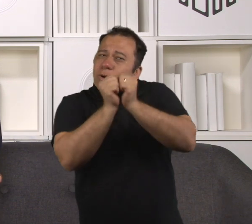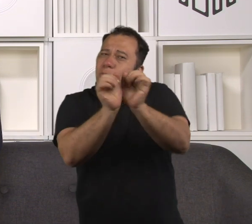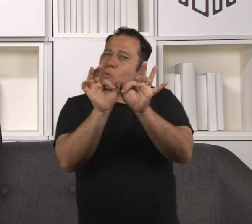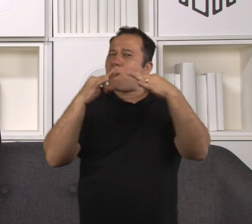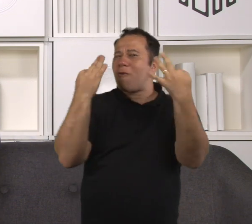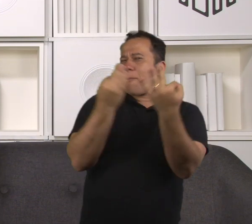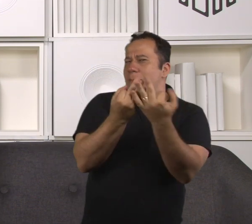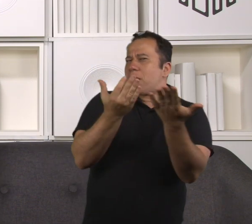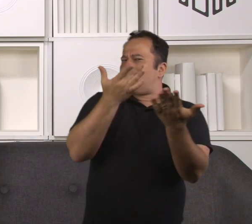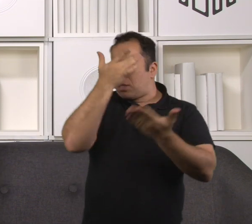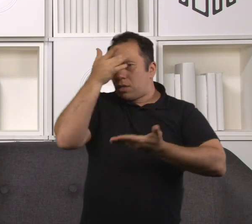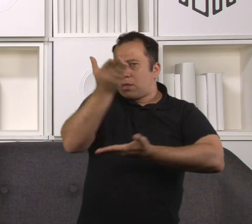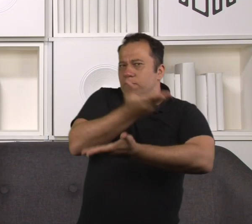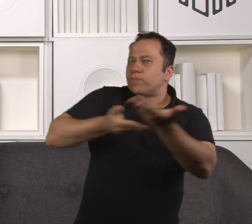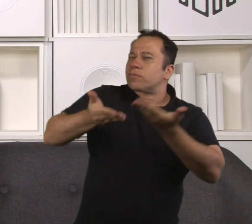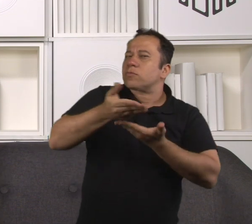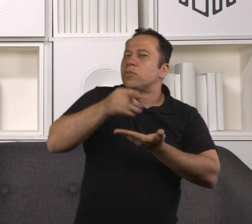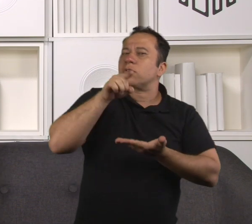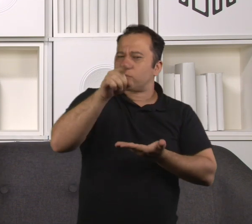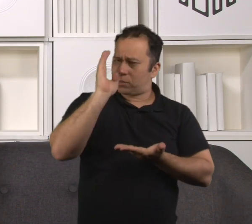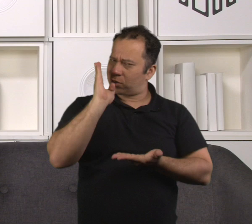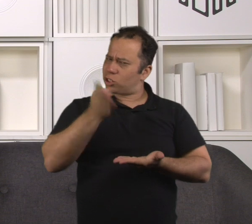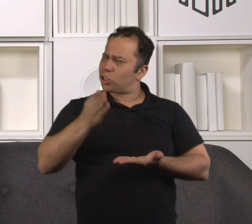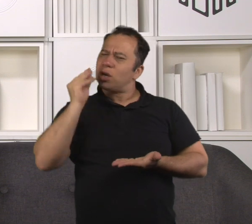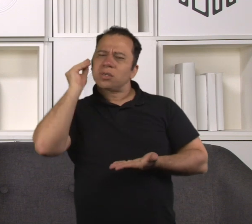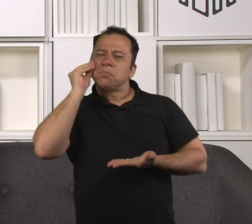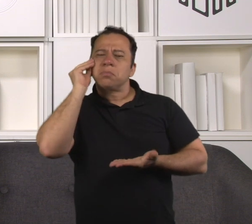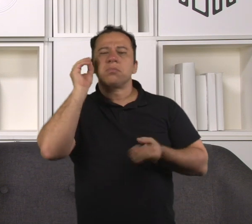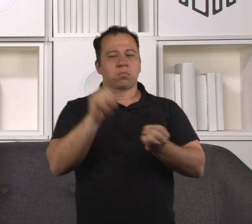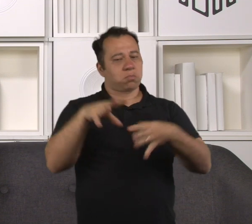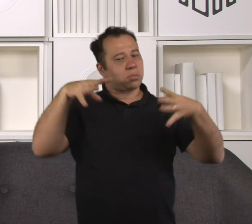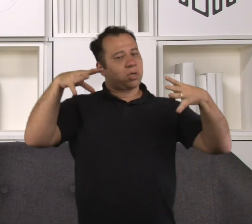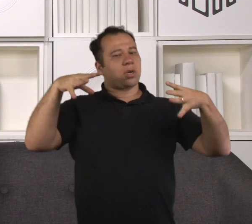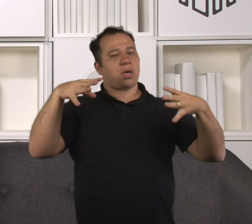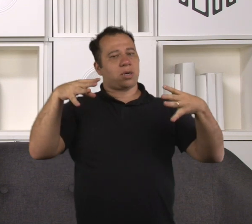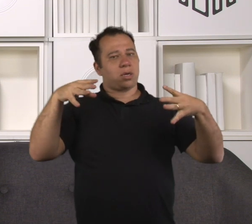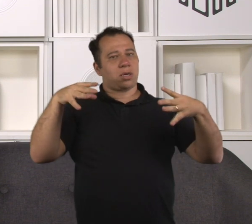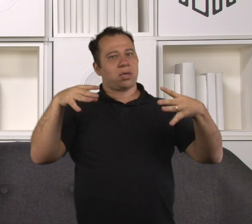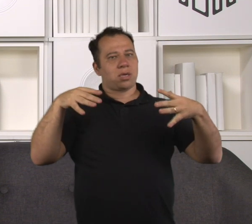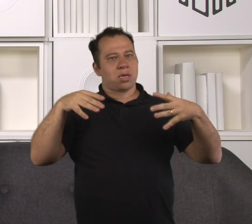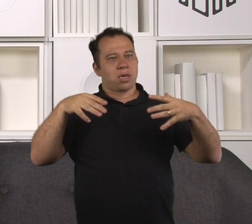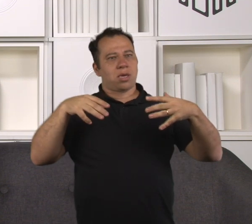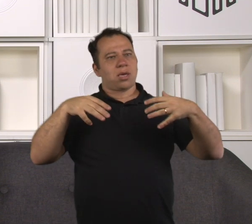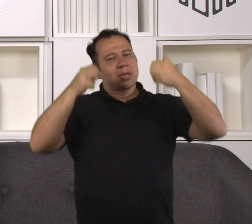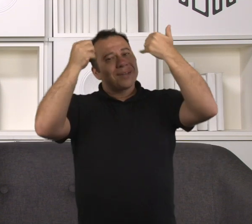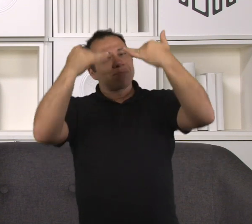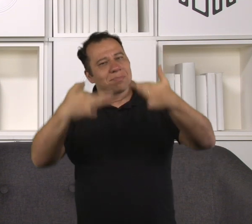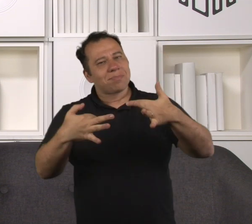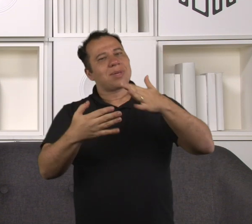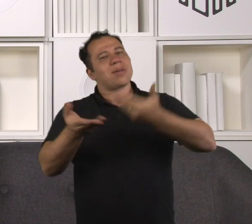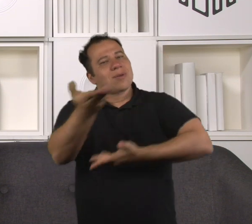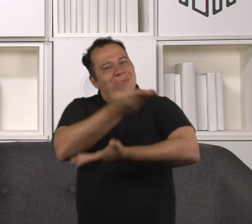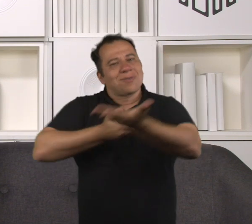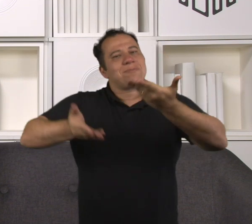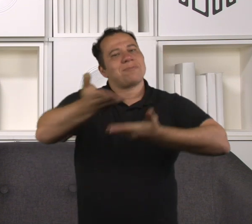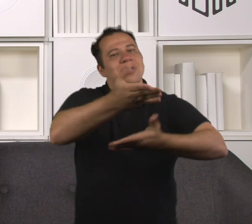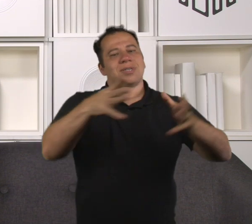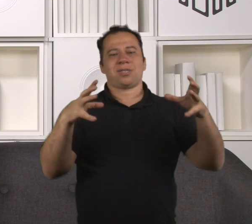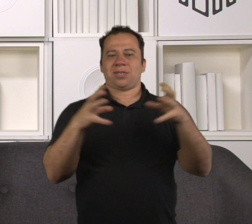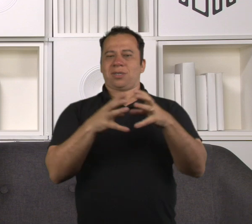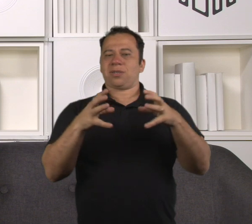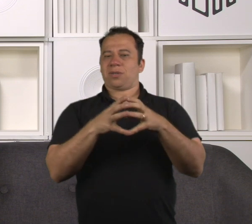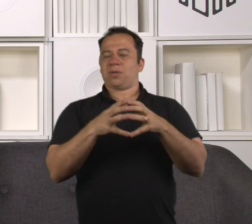pode dar esse testemunho para o seu grupo de que experiência foi essa, de que milagre foi esse que você experimentou. Essa é